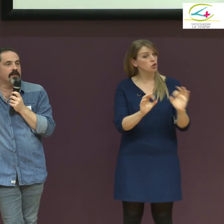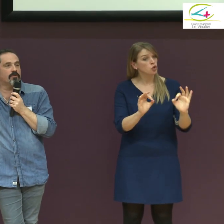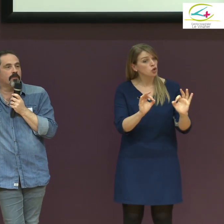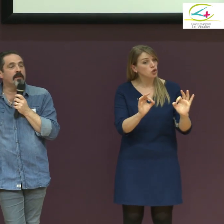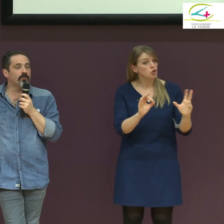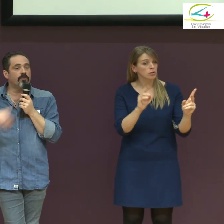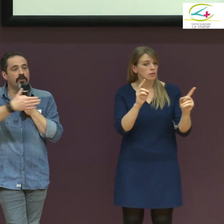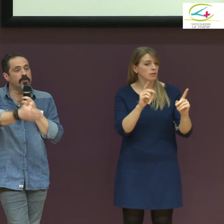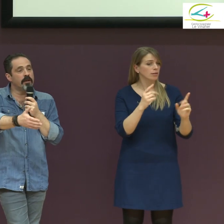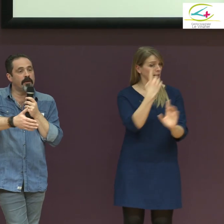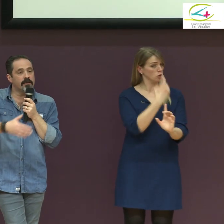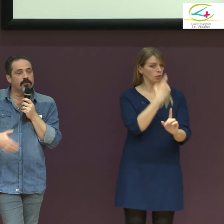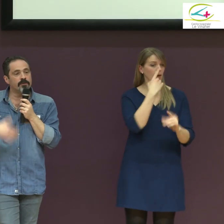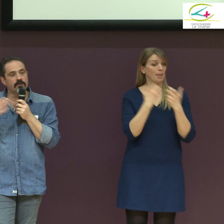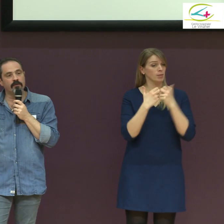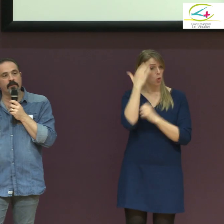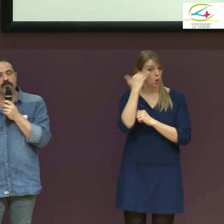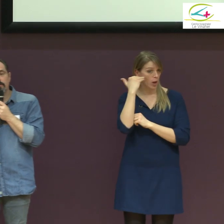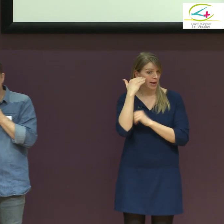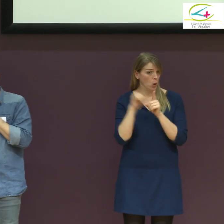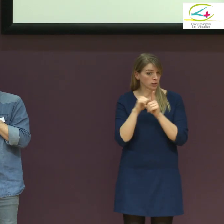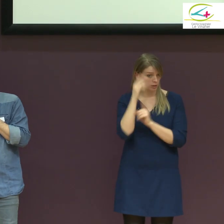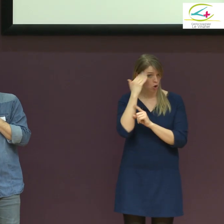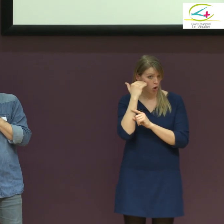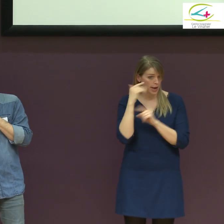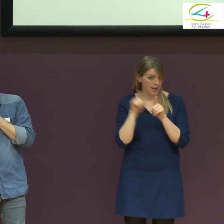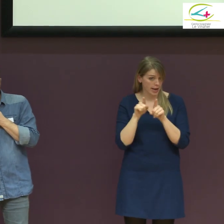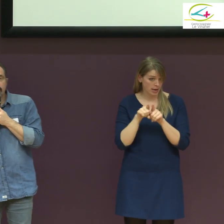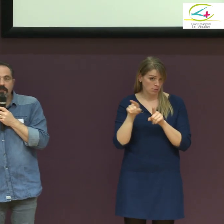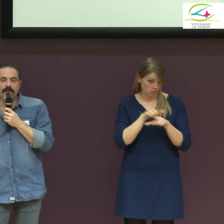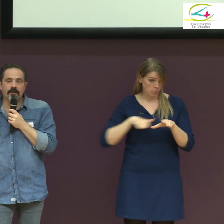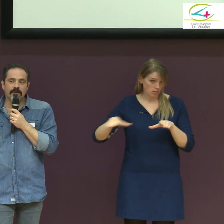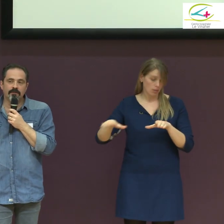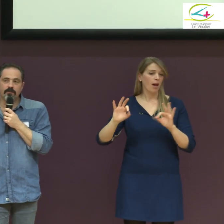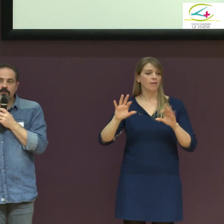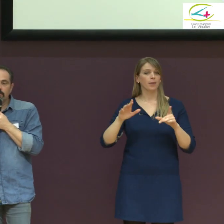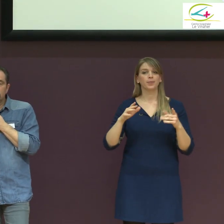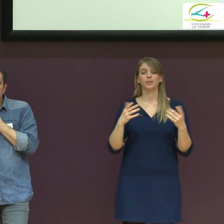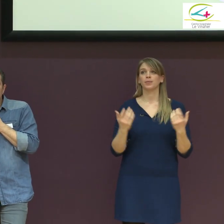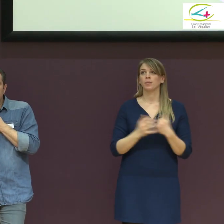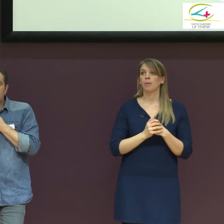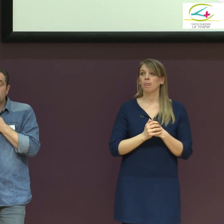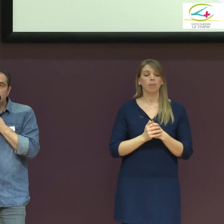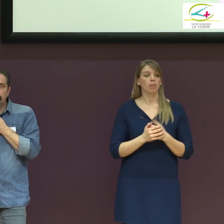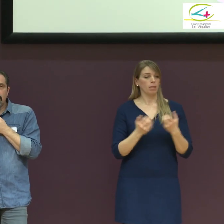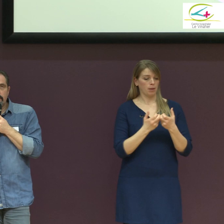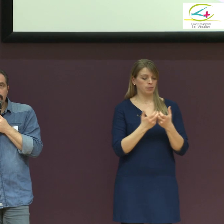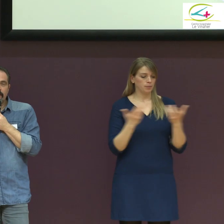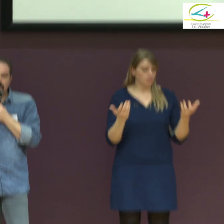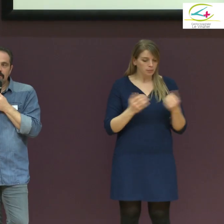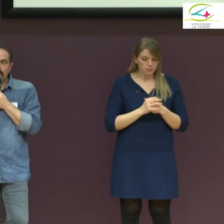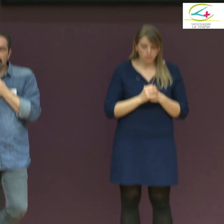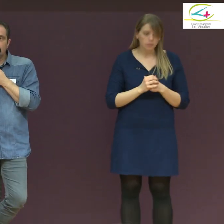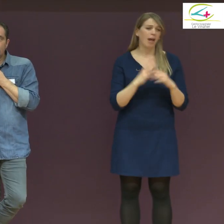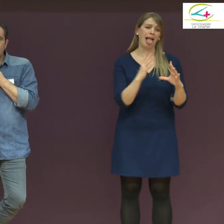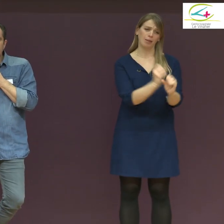Mais c'est une question compliquée qu'on retrouve en Corée, par exemple, aussi. On retrouve la même chose avec la performance. Vous mettez l'individu, on va dire, globalement, pour